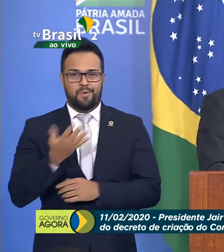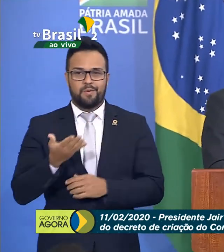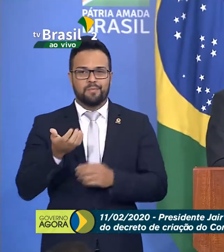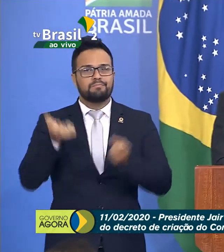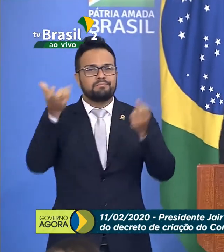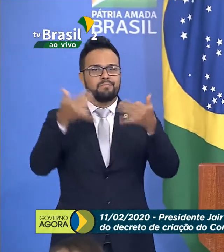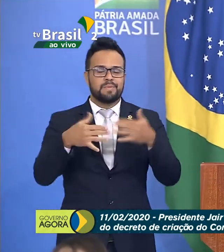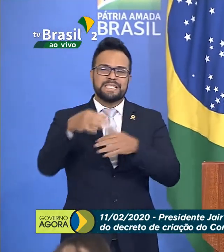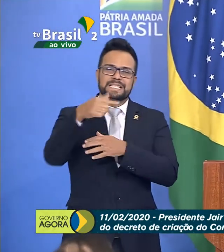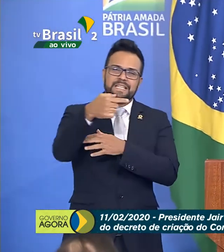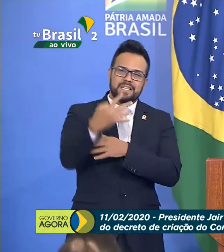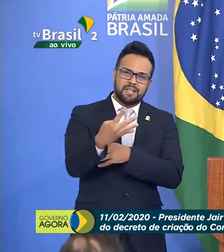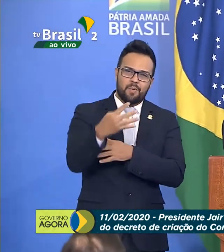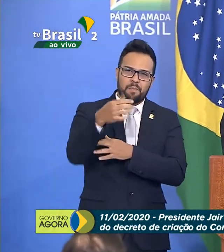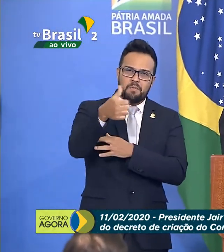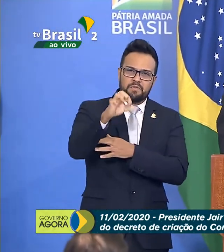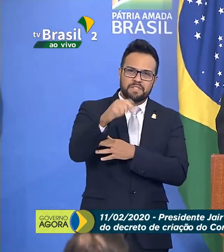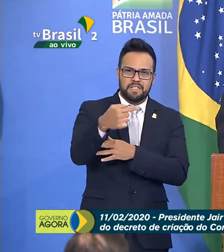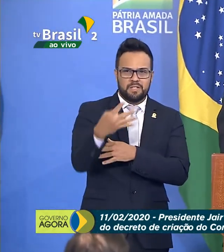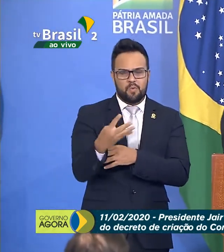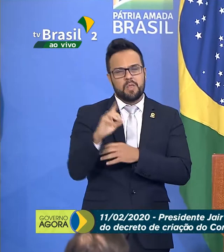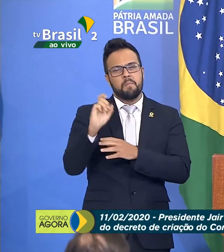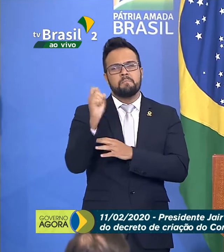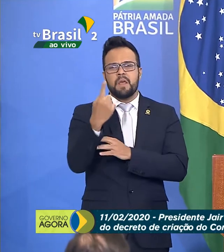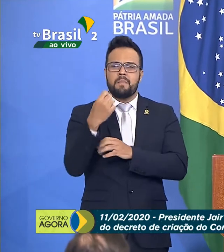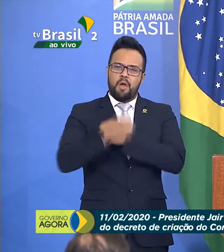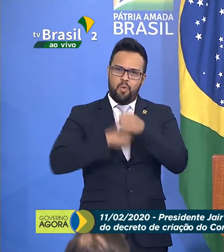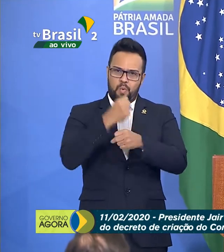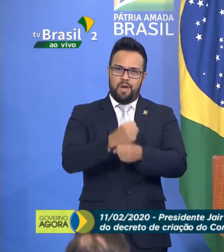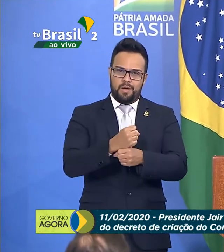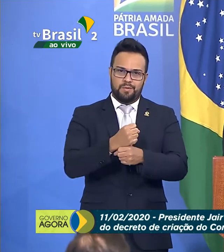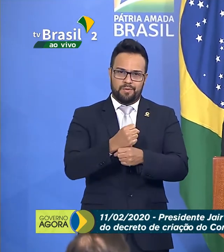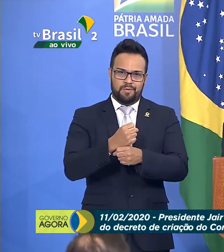academia, né? Em 74, era primeiro ano, ele era terceiro.